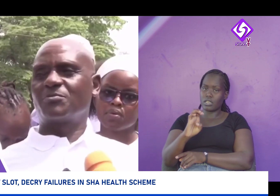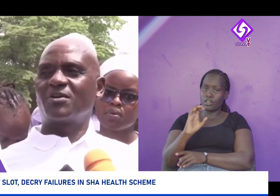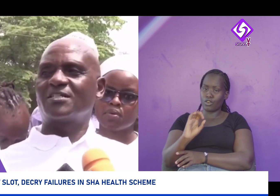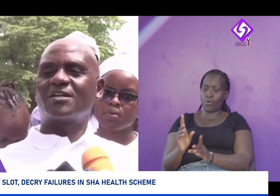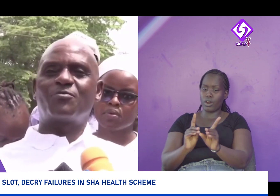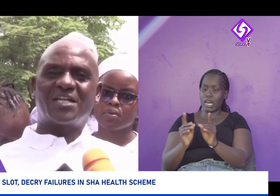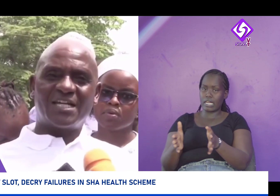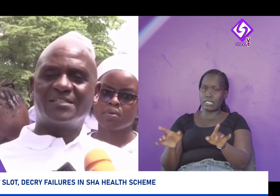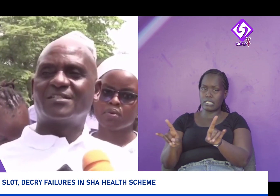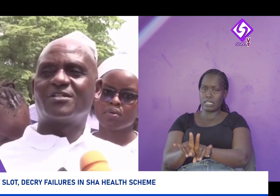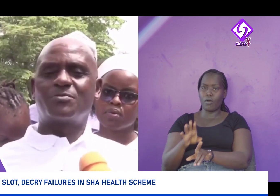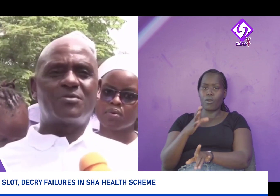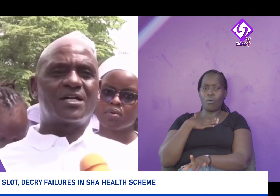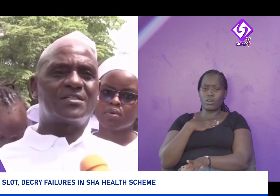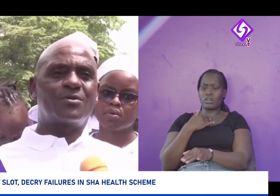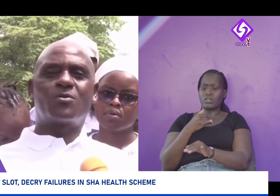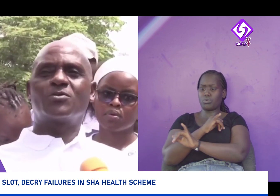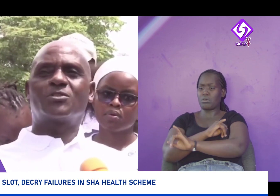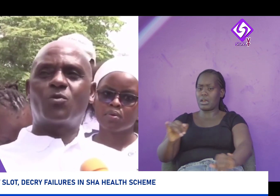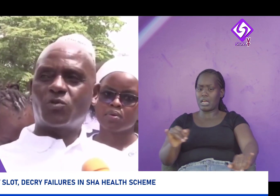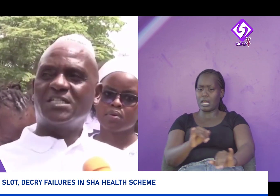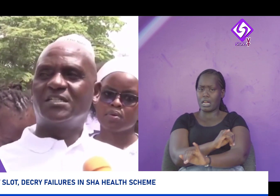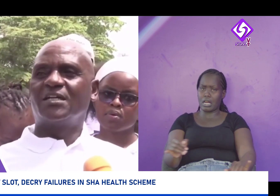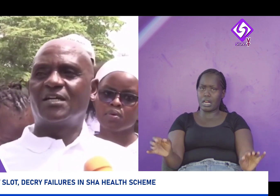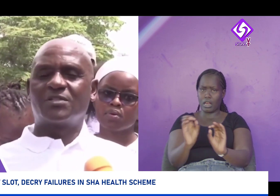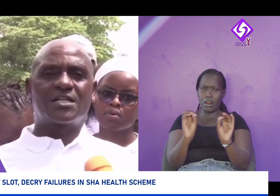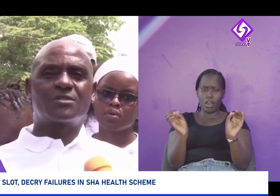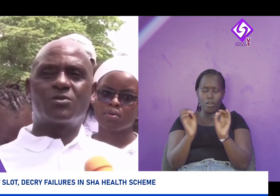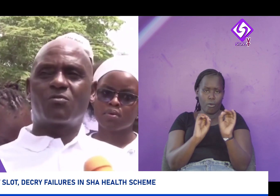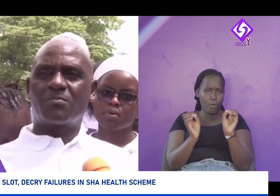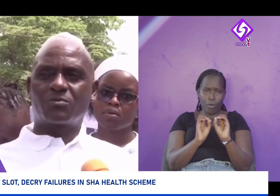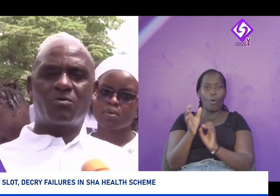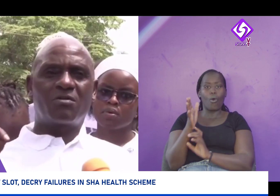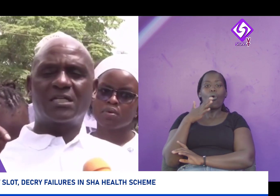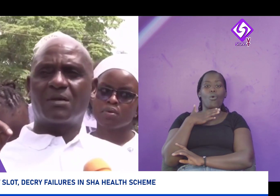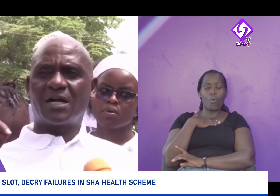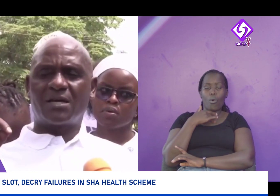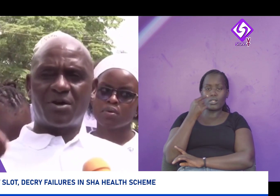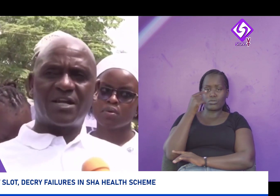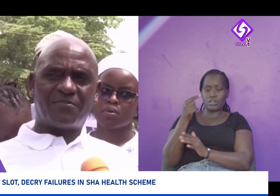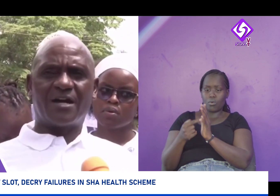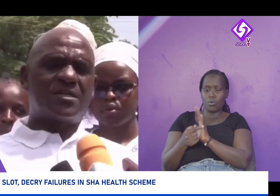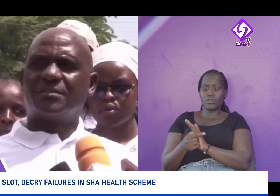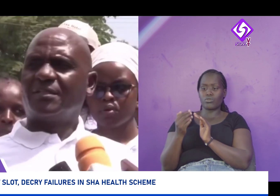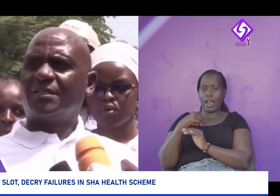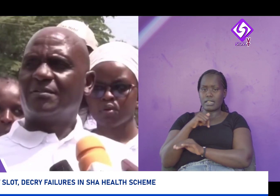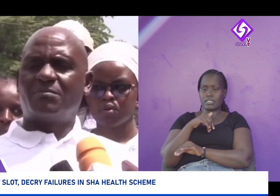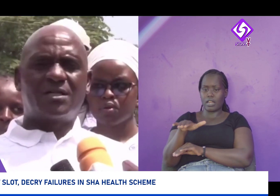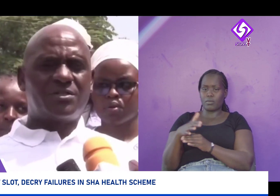kupewa kazi ya kufagia, tunataka kupewa kazi ya kuokota tu kodi. Tunataka tuone kwamba tumewekwa katika mahali ambao inafaa. Bado nje